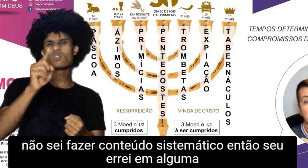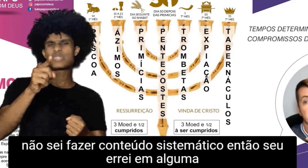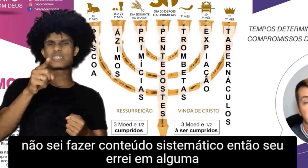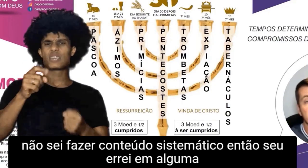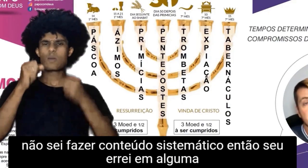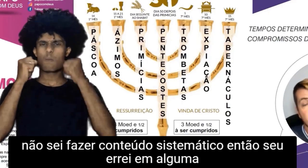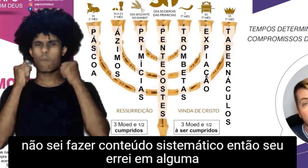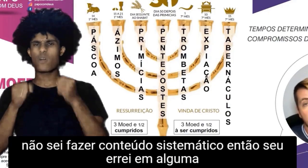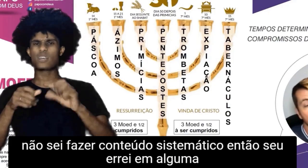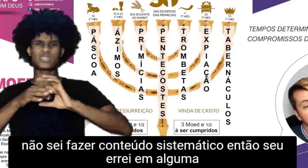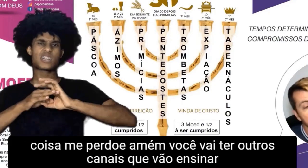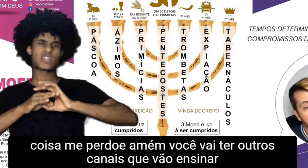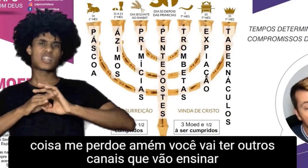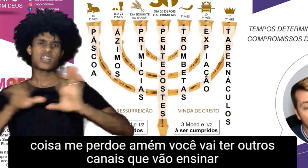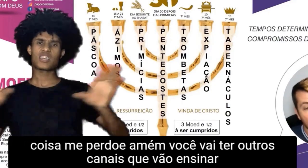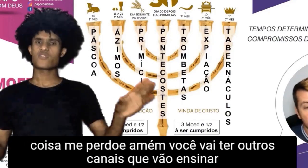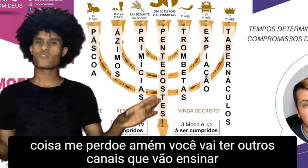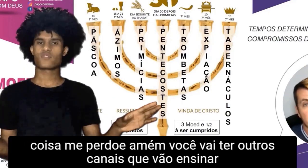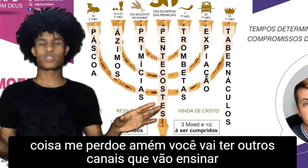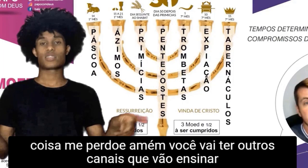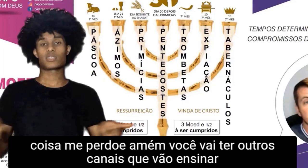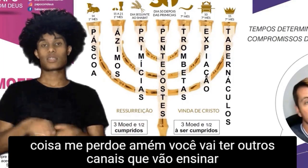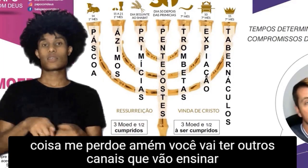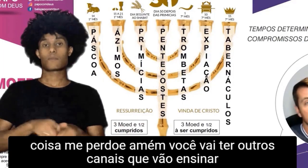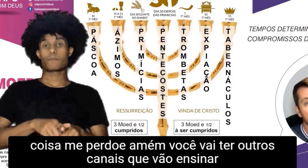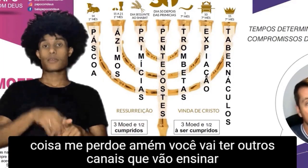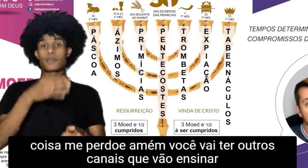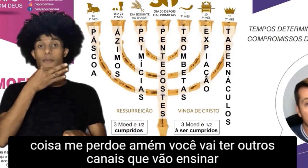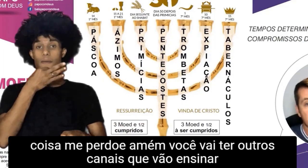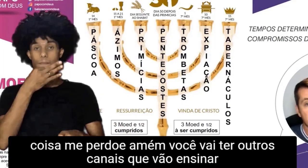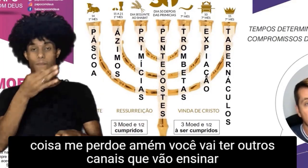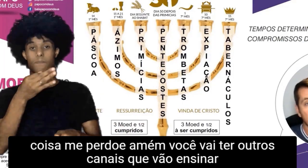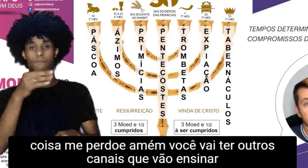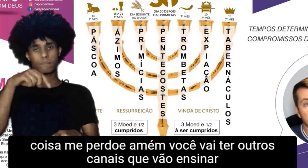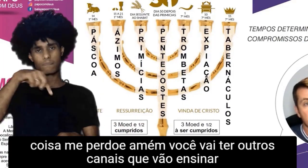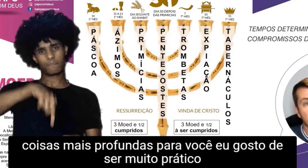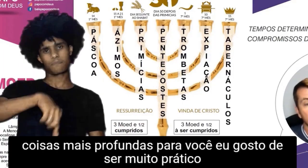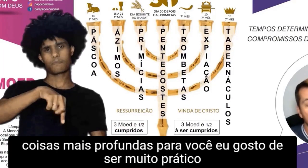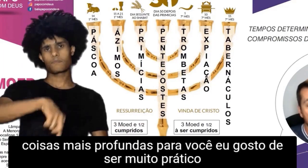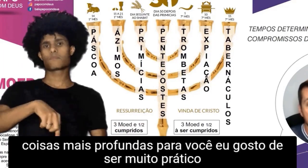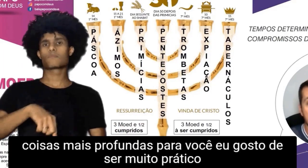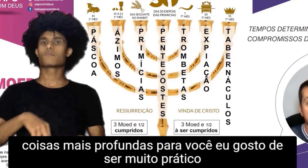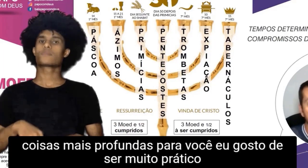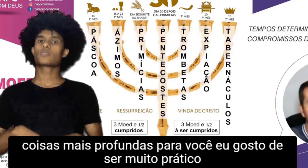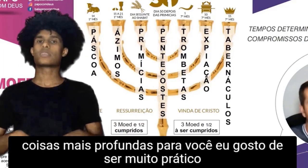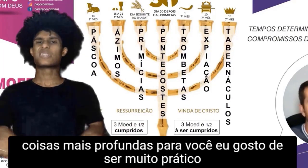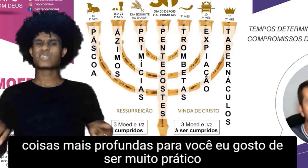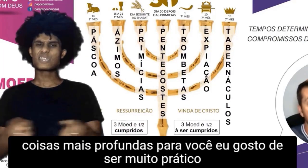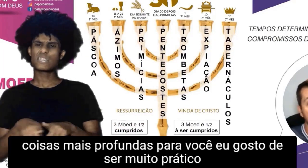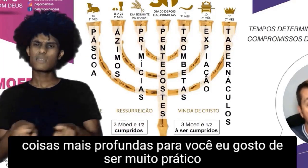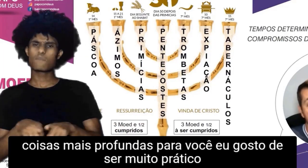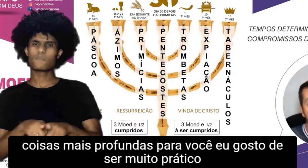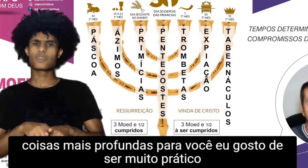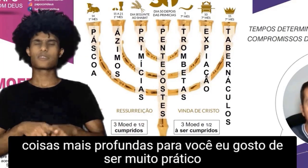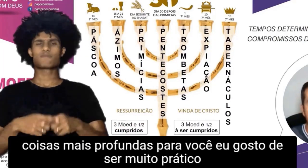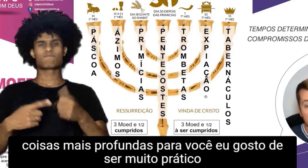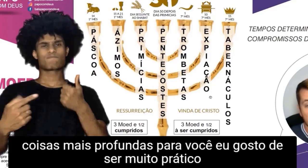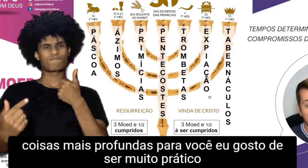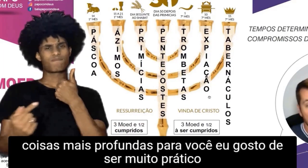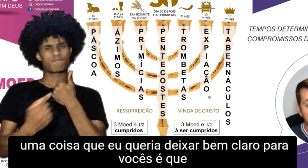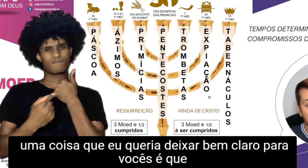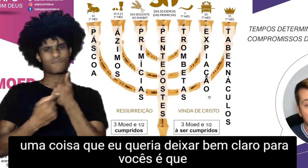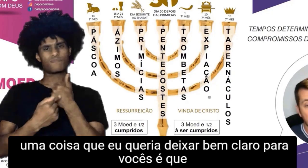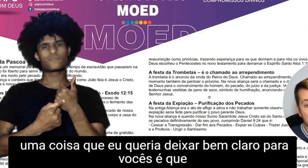se eu pequei em alguma coisa, me perdoe, amém? Você vai ter outros canais que vão ensinar coisas mais profundas para você. Eu gosto de ser muito